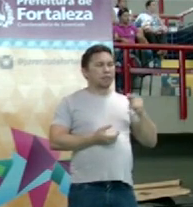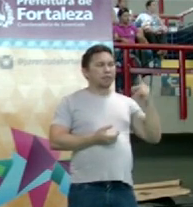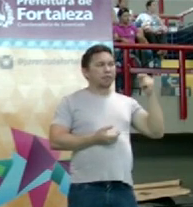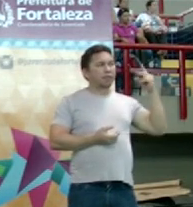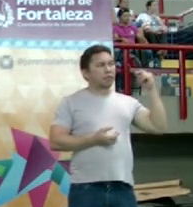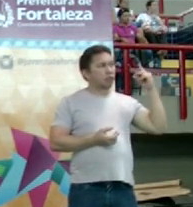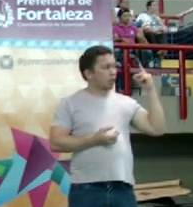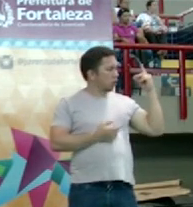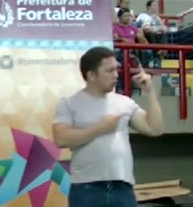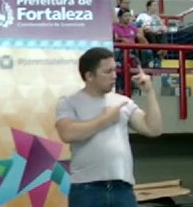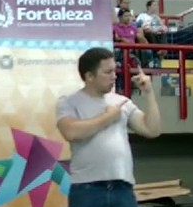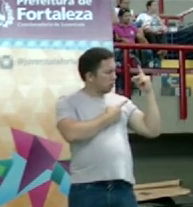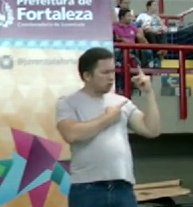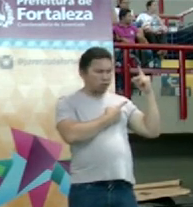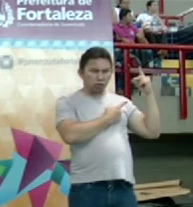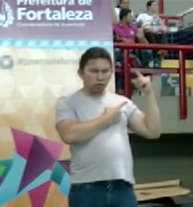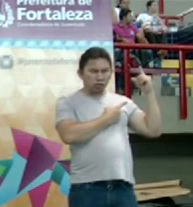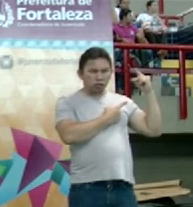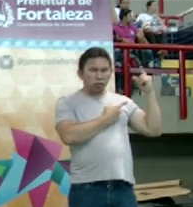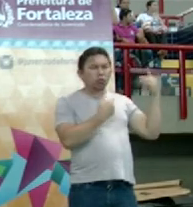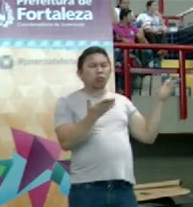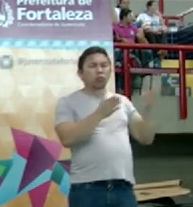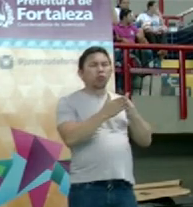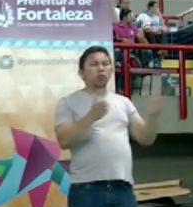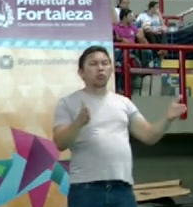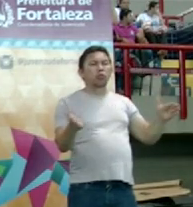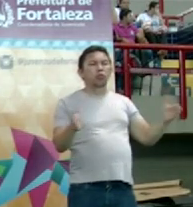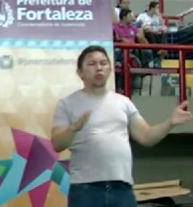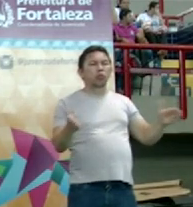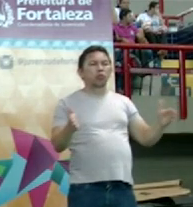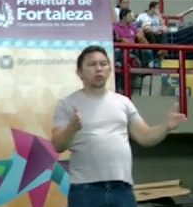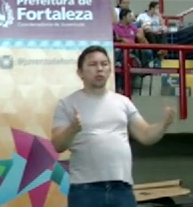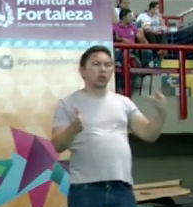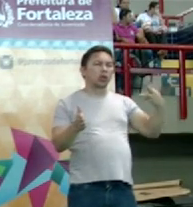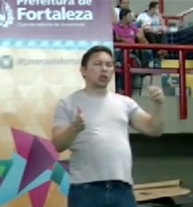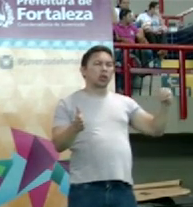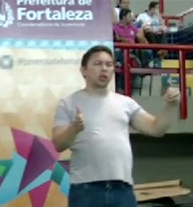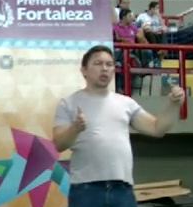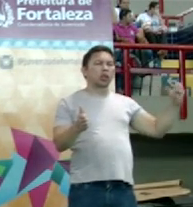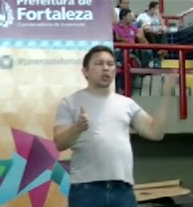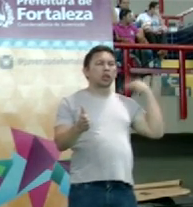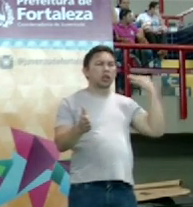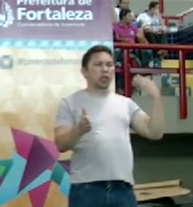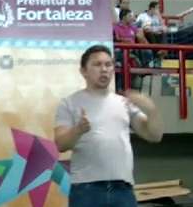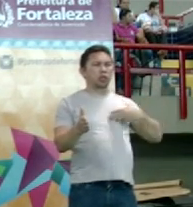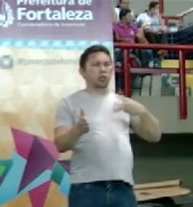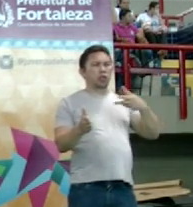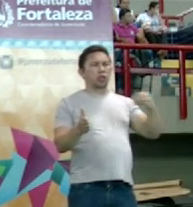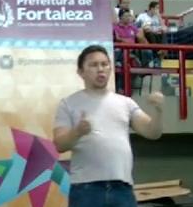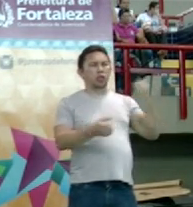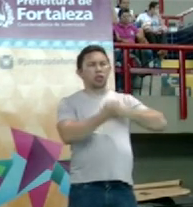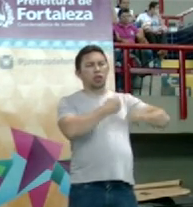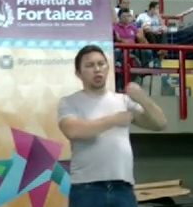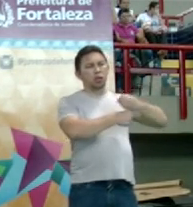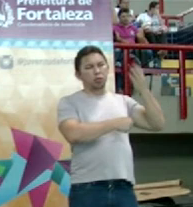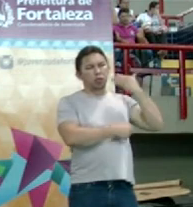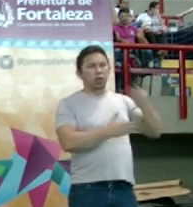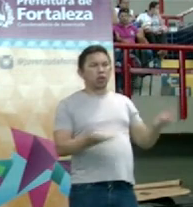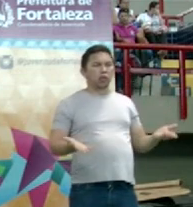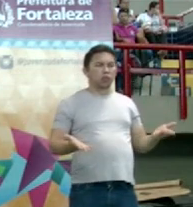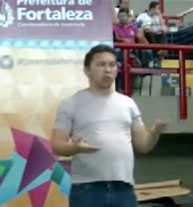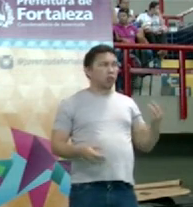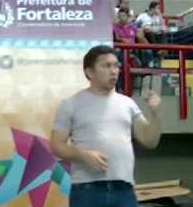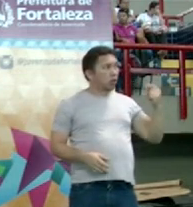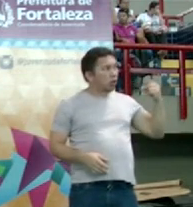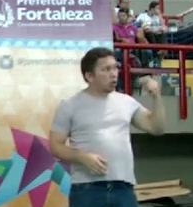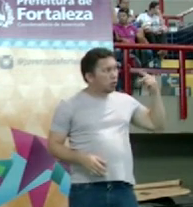você tem que ter uma relatividade de mais ou menos 30 anos para trás. Tá certo? Quando você diz assim,